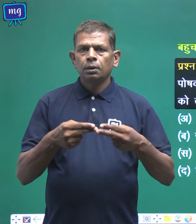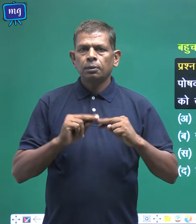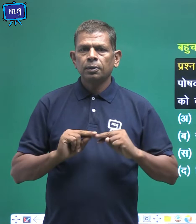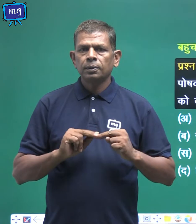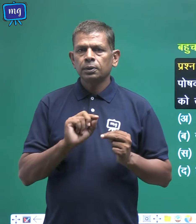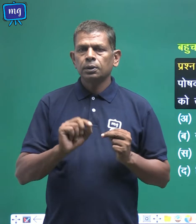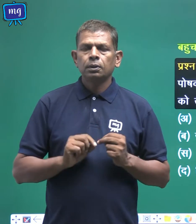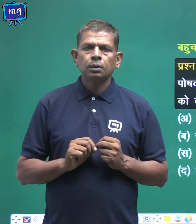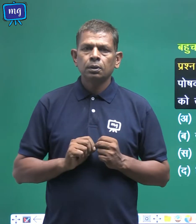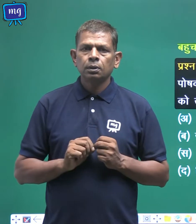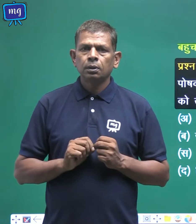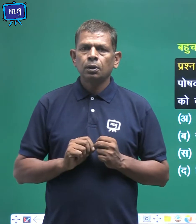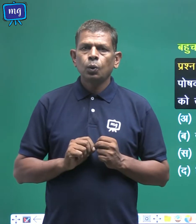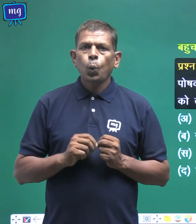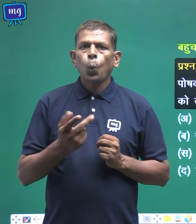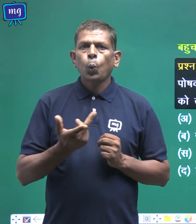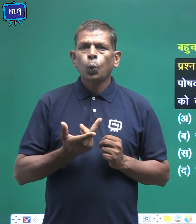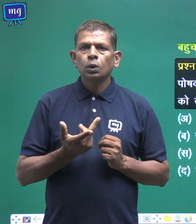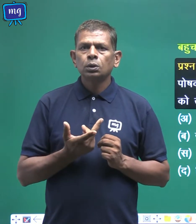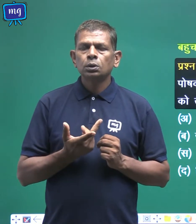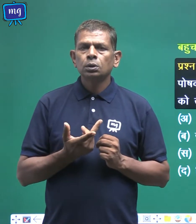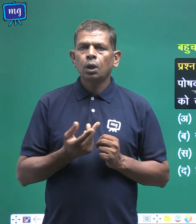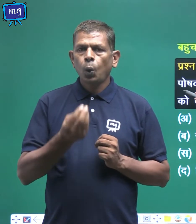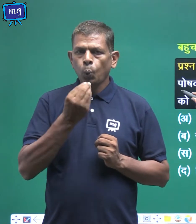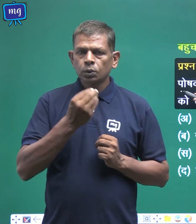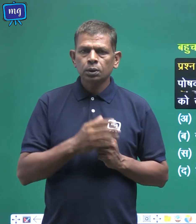से कौन सा पोषक